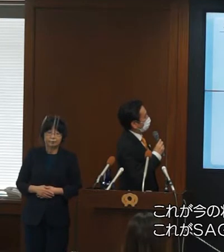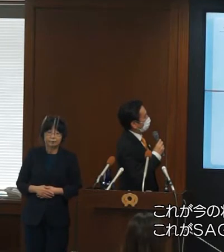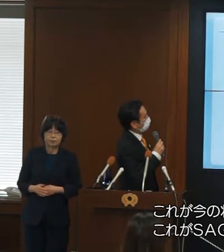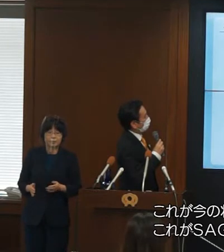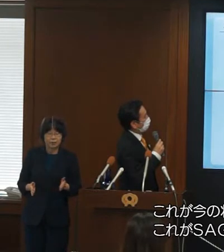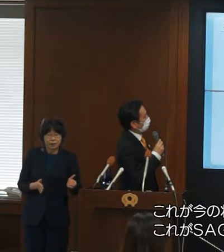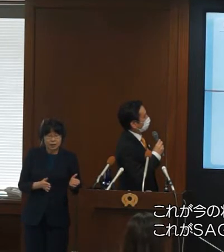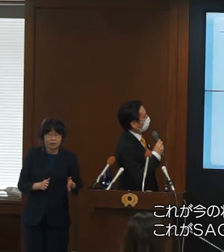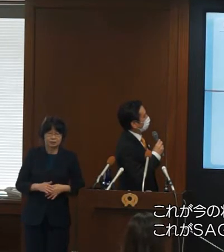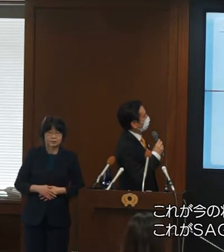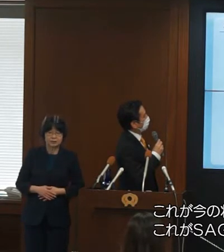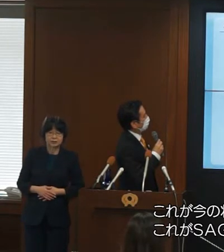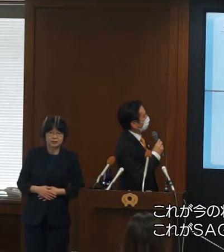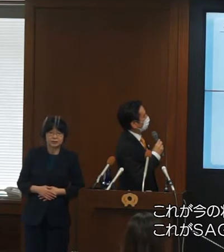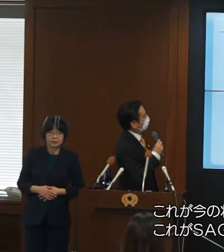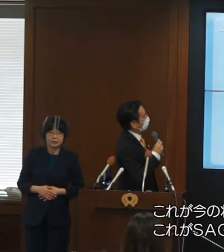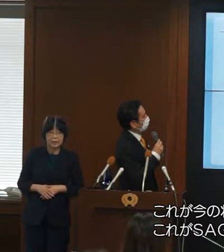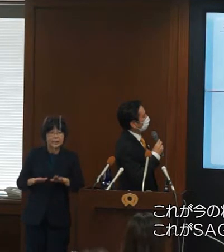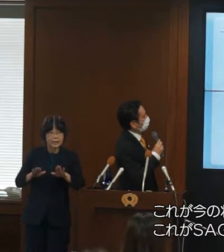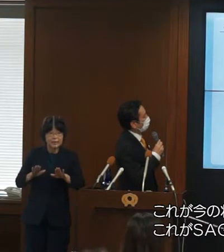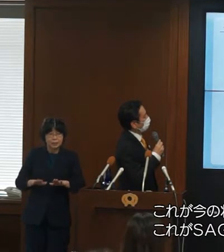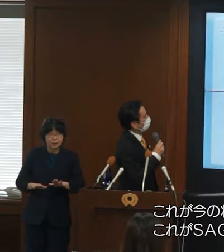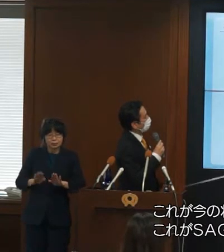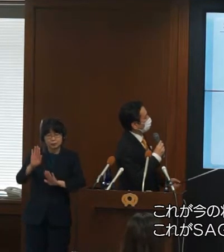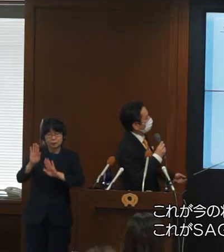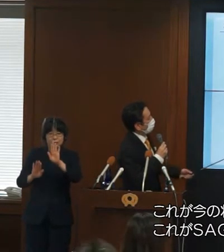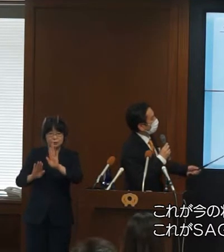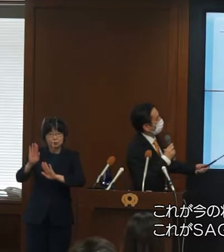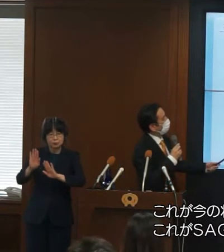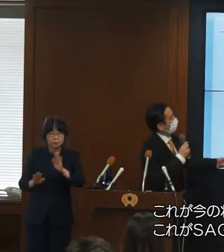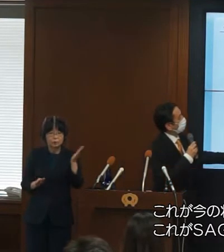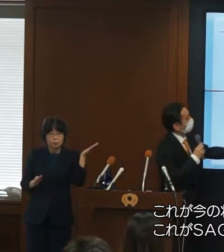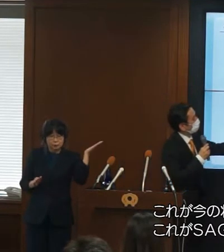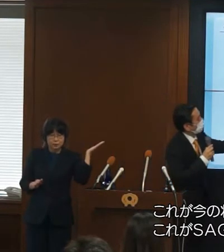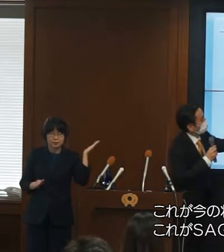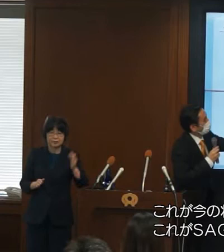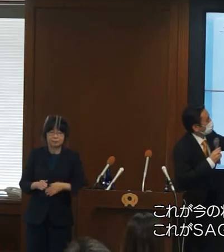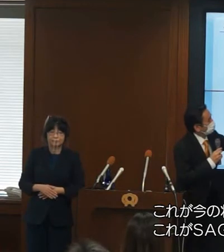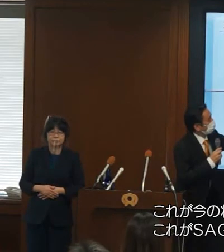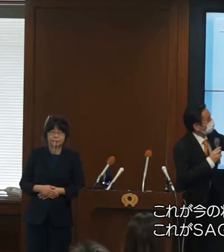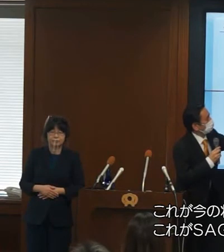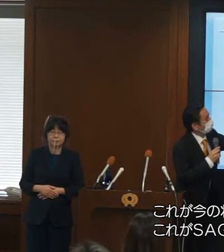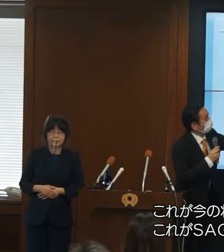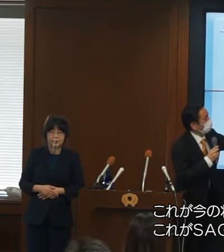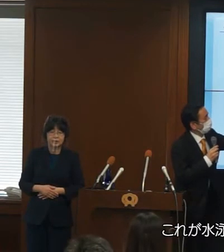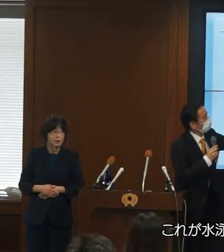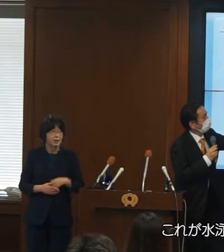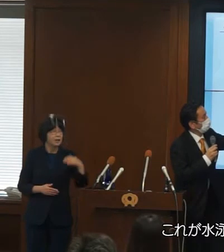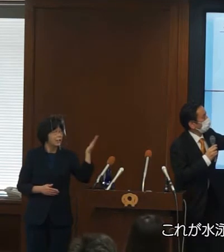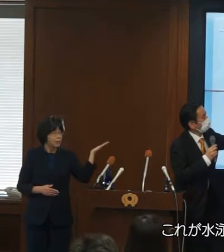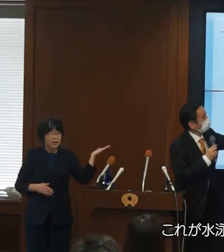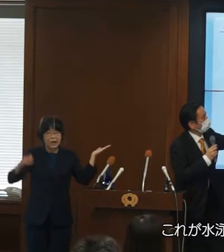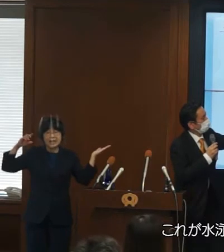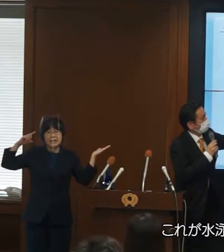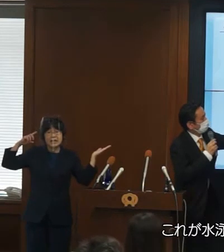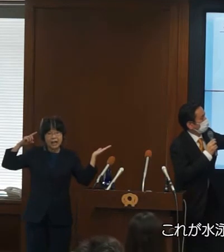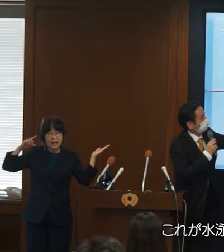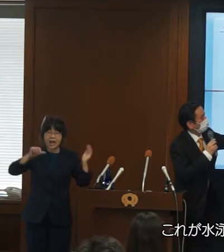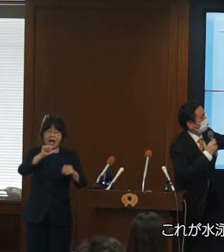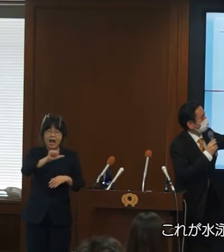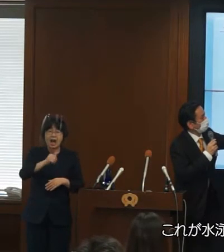で、これがまあ今の状況でありまして、これが佐賀アクアですね。これ